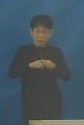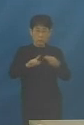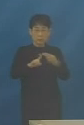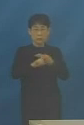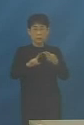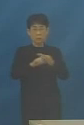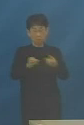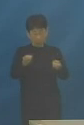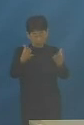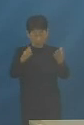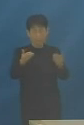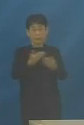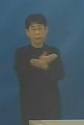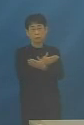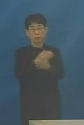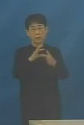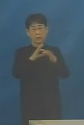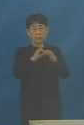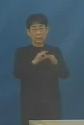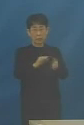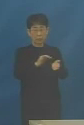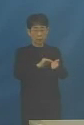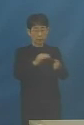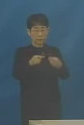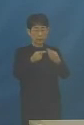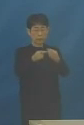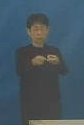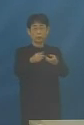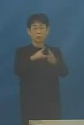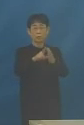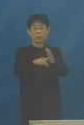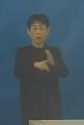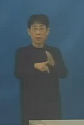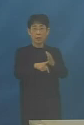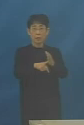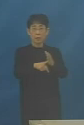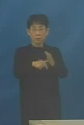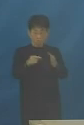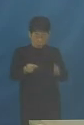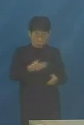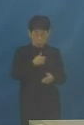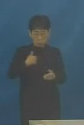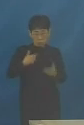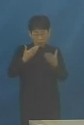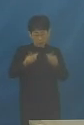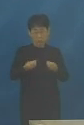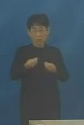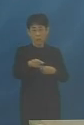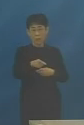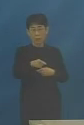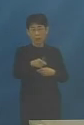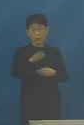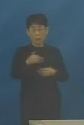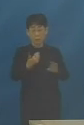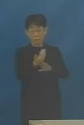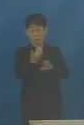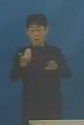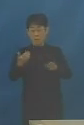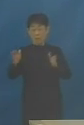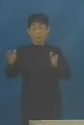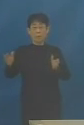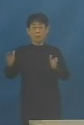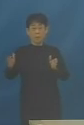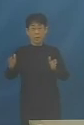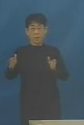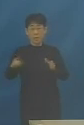入院についてもあのそういう意味であの状態に応じてあのにしていただけましたけれどもまあこれに至る手前のところでそもそも